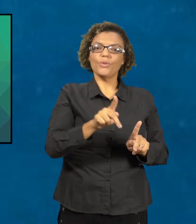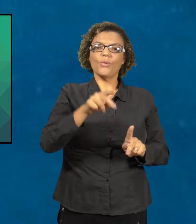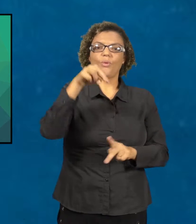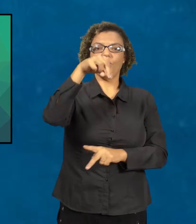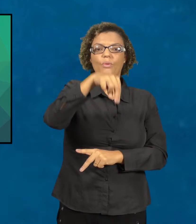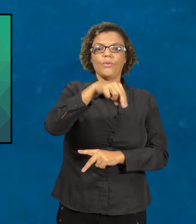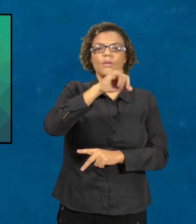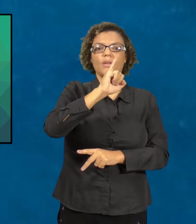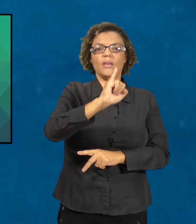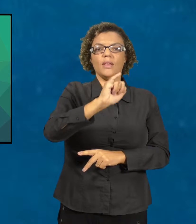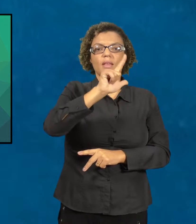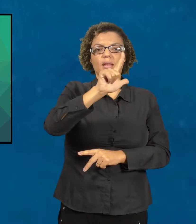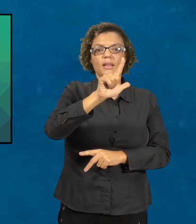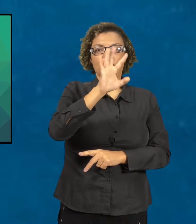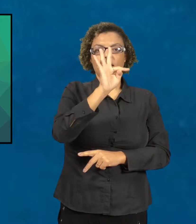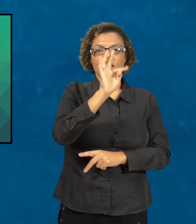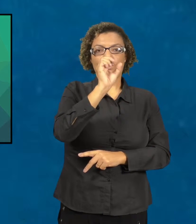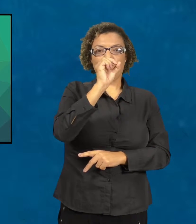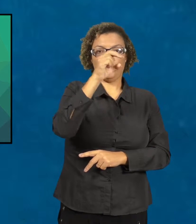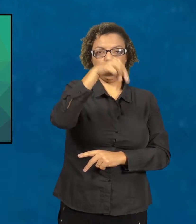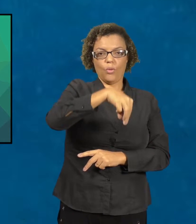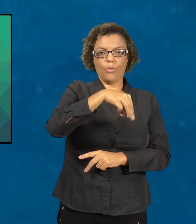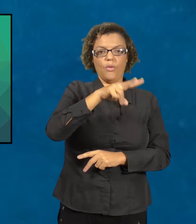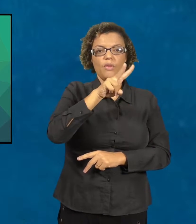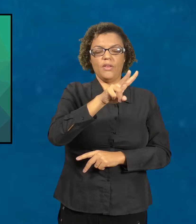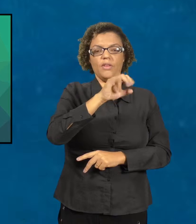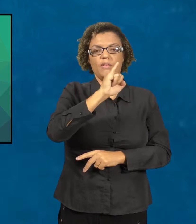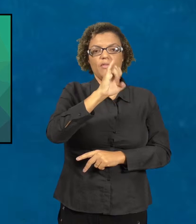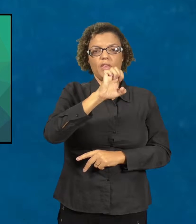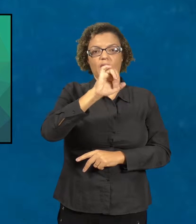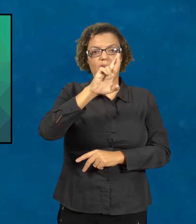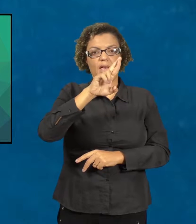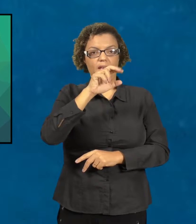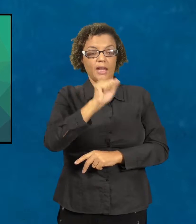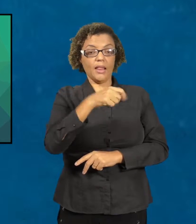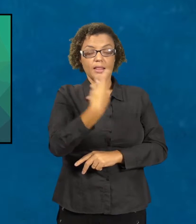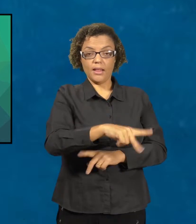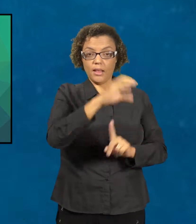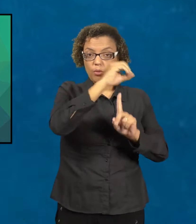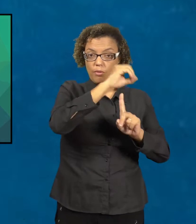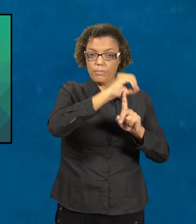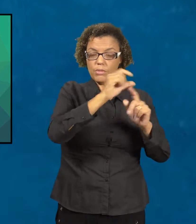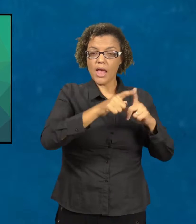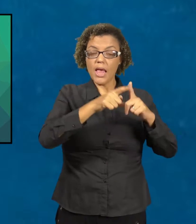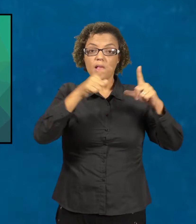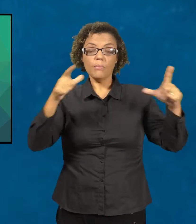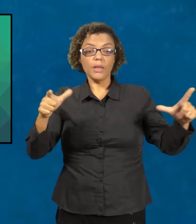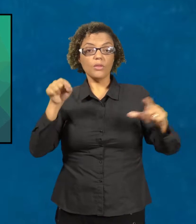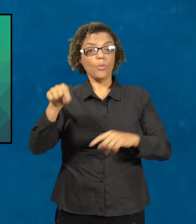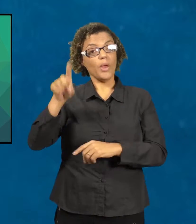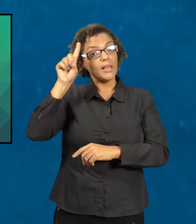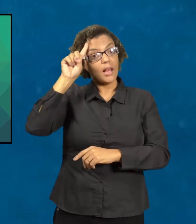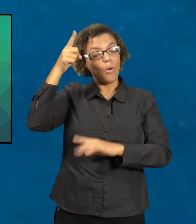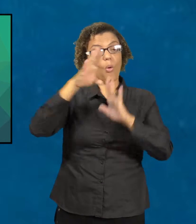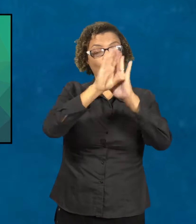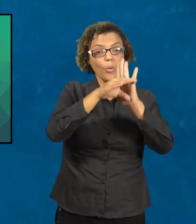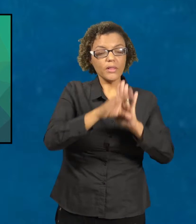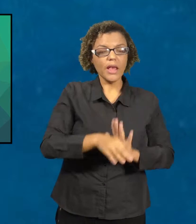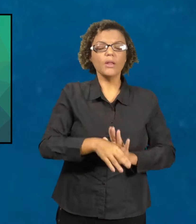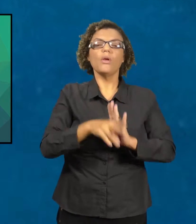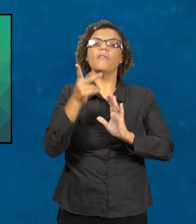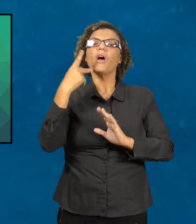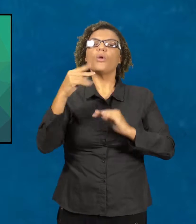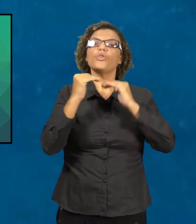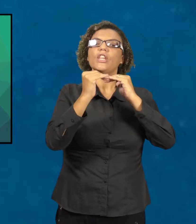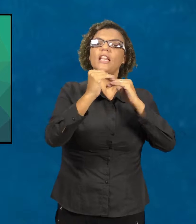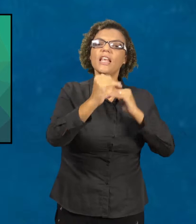Vieira, aqui do IFMG, expandiu essa ideia e propôs a utilização de níveis e subníveis de modelos mentais,